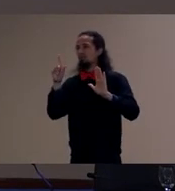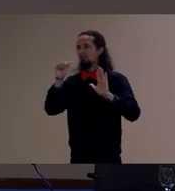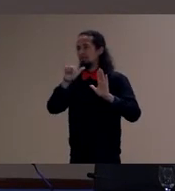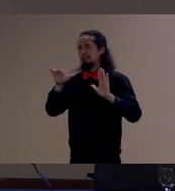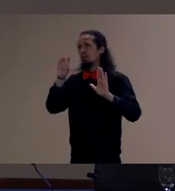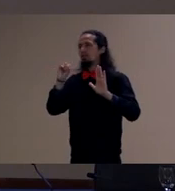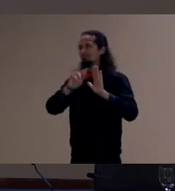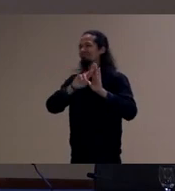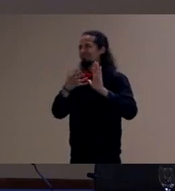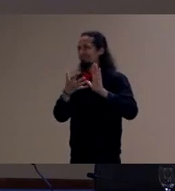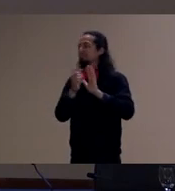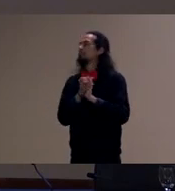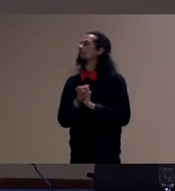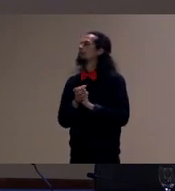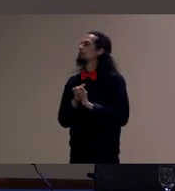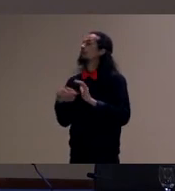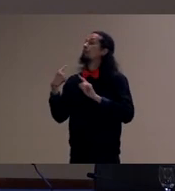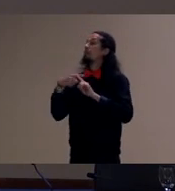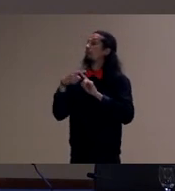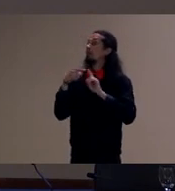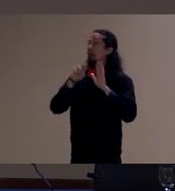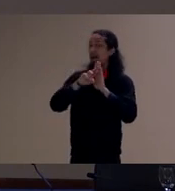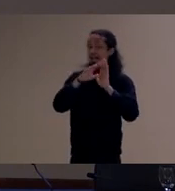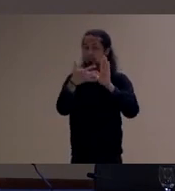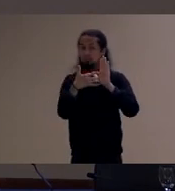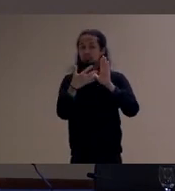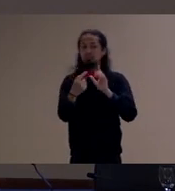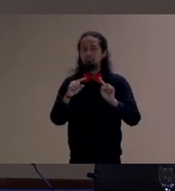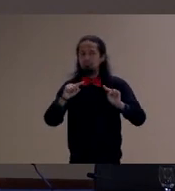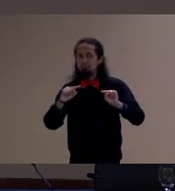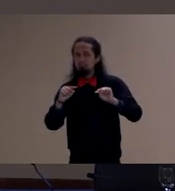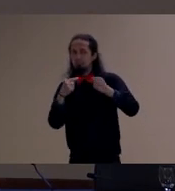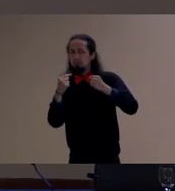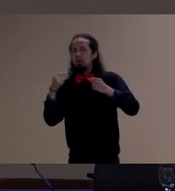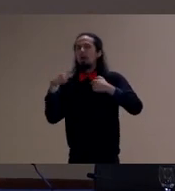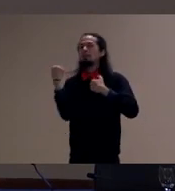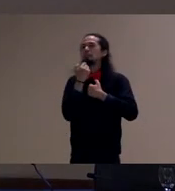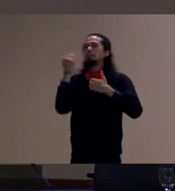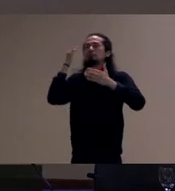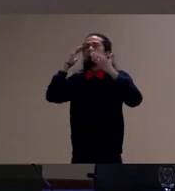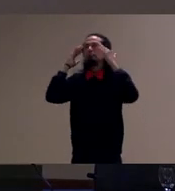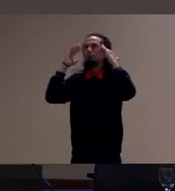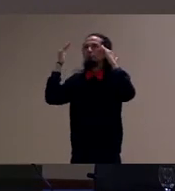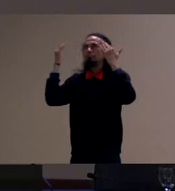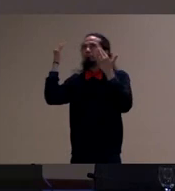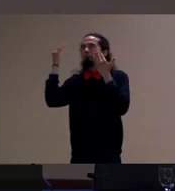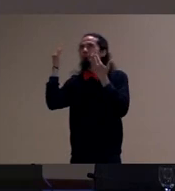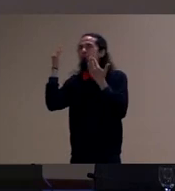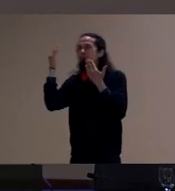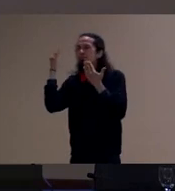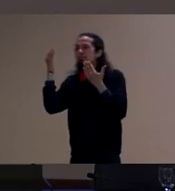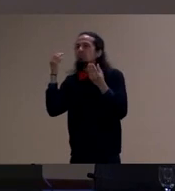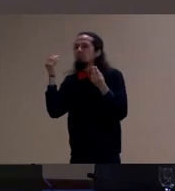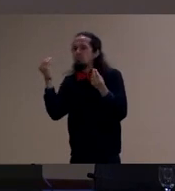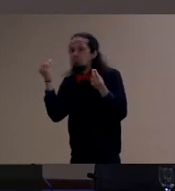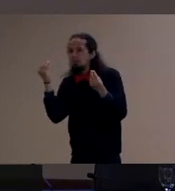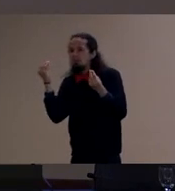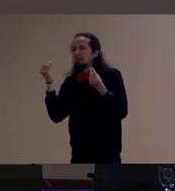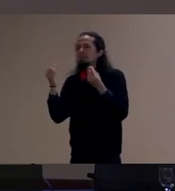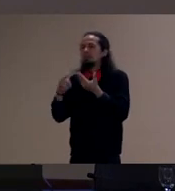como a partir então da implementação né o que ela